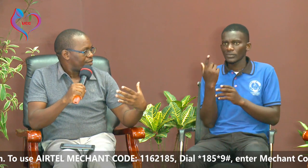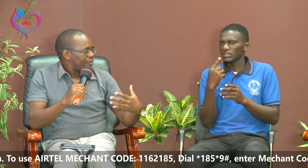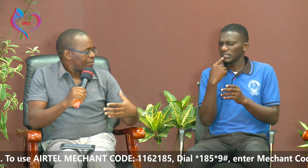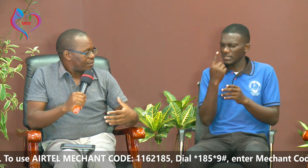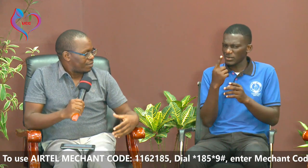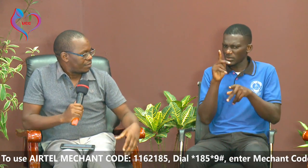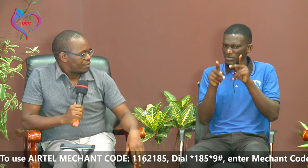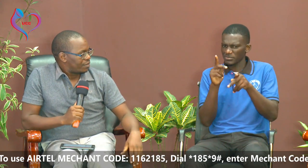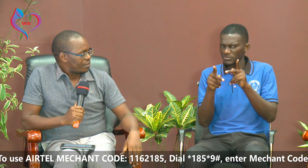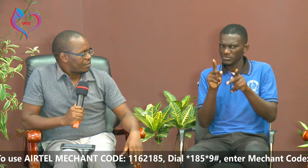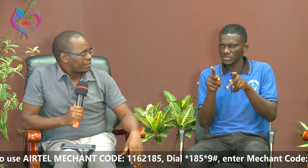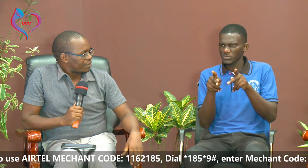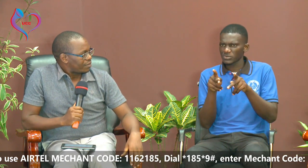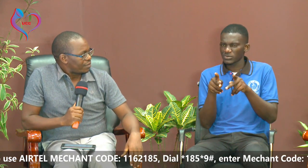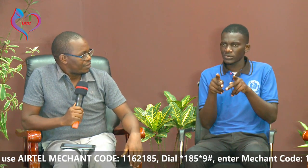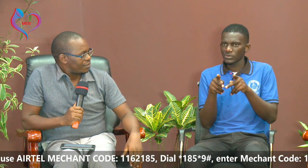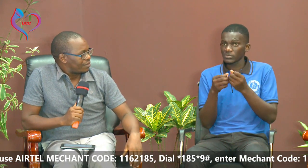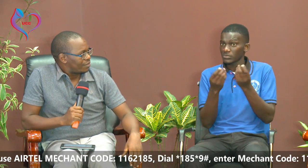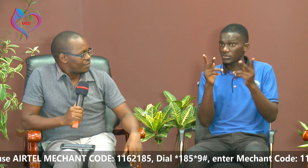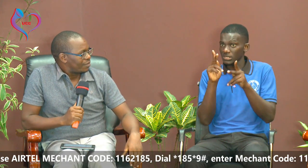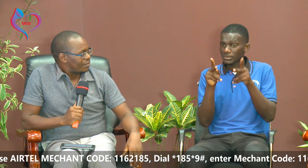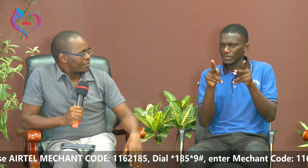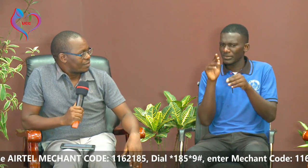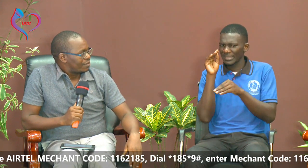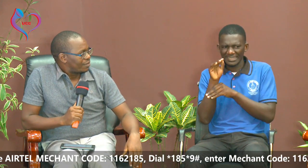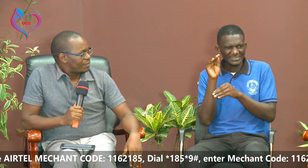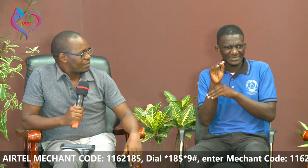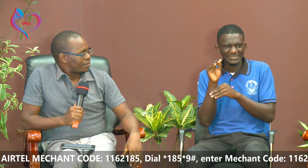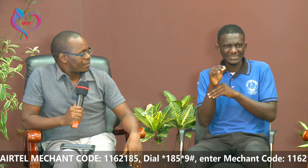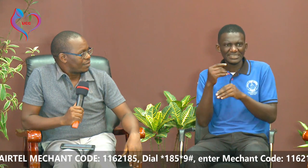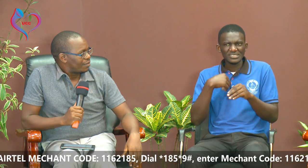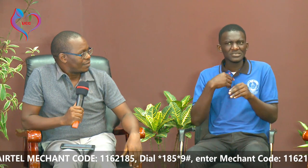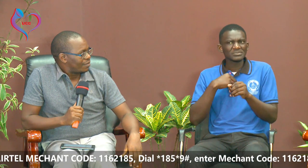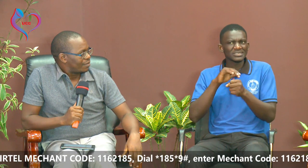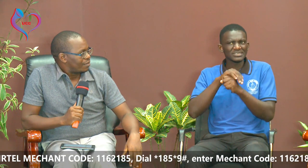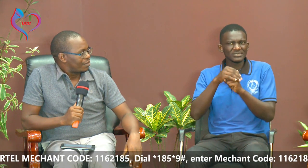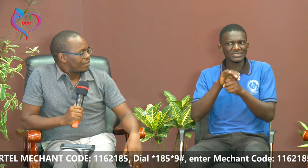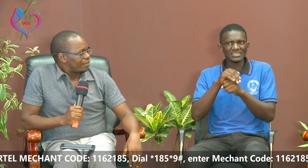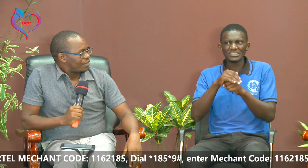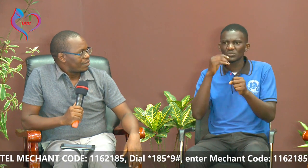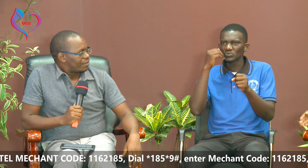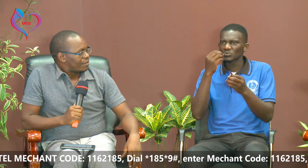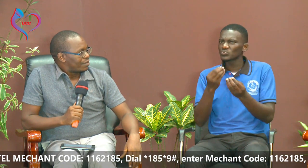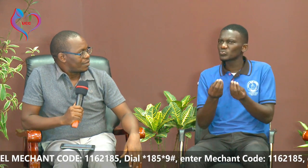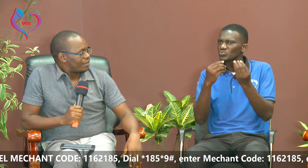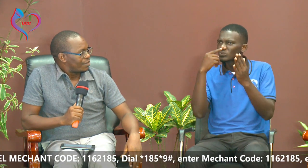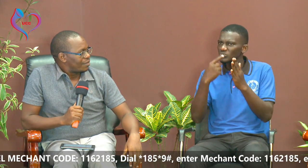inieyo. Walu abantu, baide iba wera. Nga bibu uze chibu sujono, neenze, natundi lwa kola chi. Joku mokucheta unu